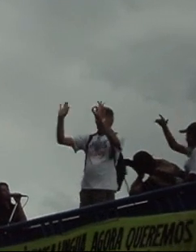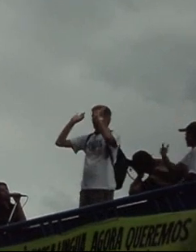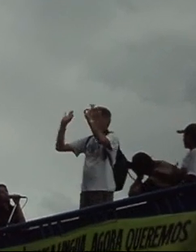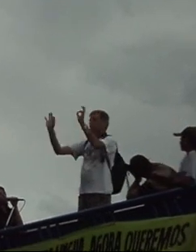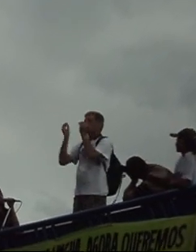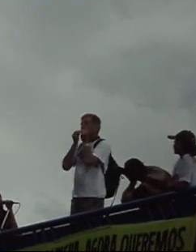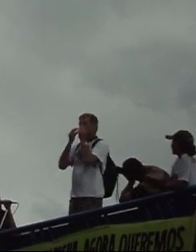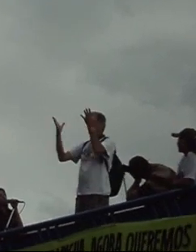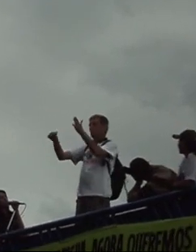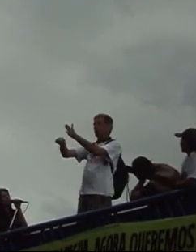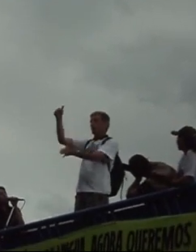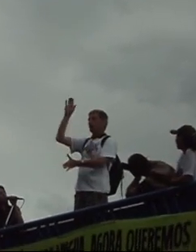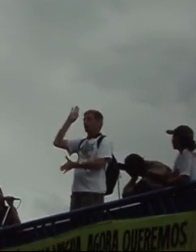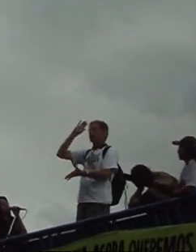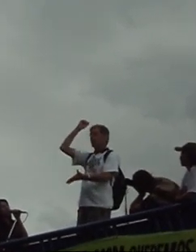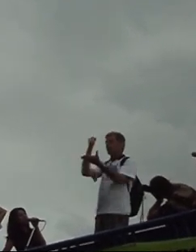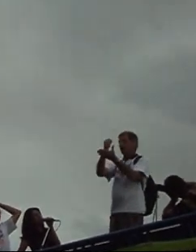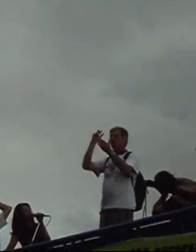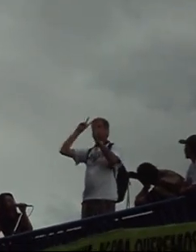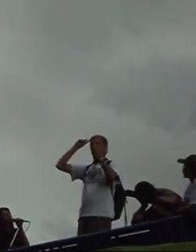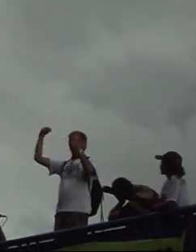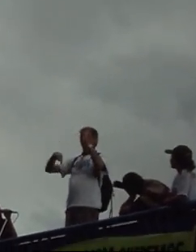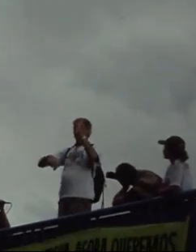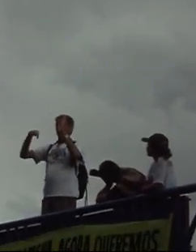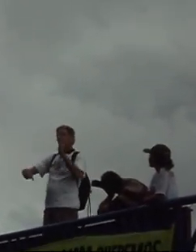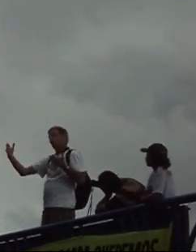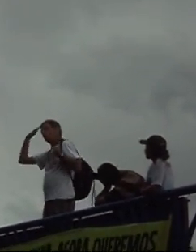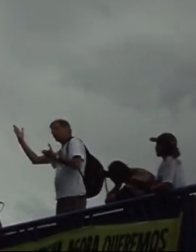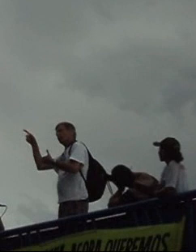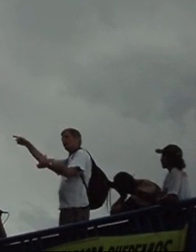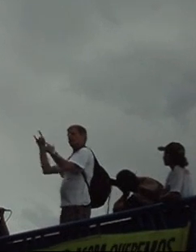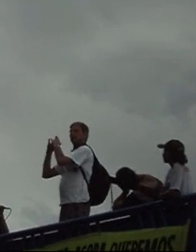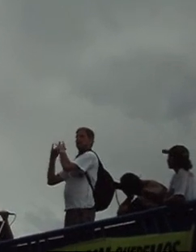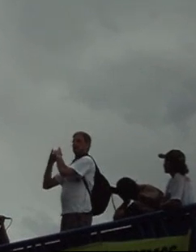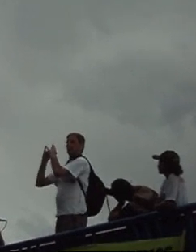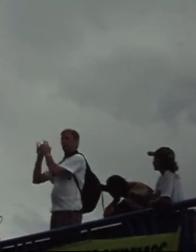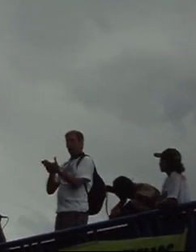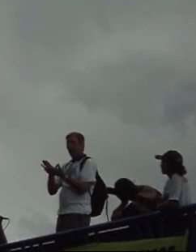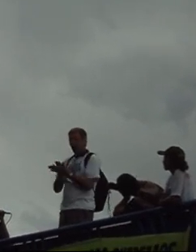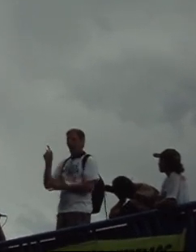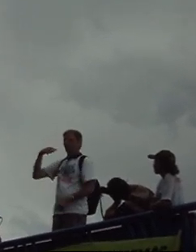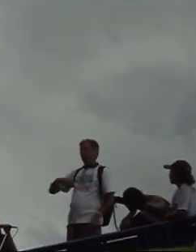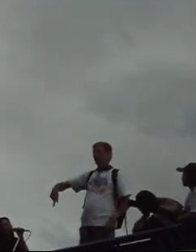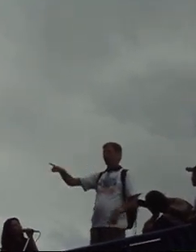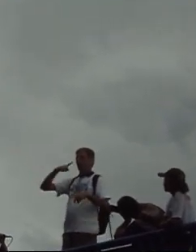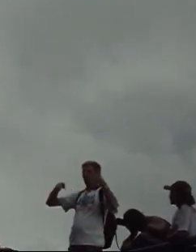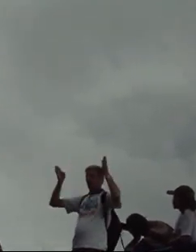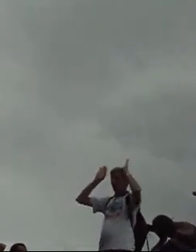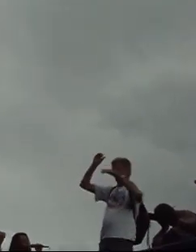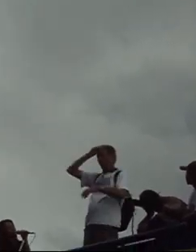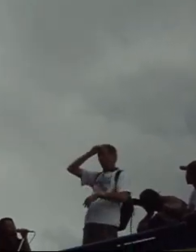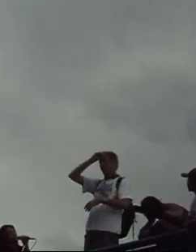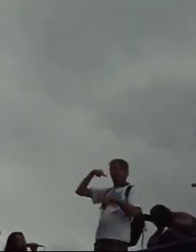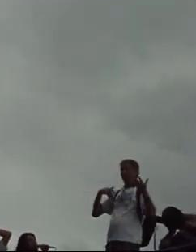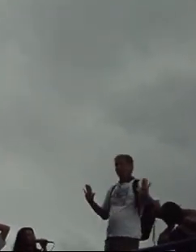grupo de organização, a todas as lideranças nacionais que estão trabalhando. Essa é uma marca histórica, nós gostaríamos de agradecer ao INES, porque